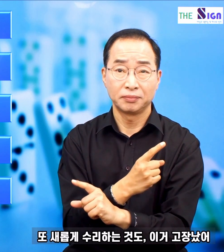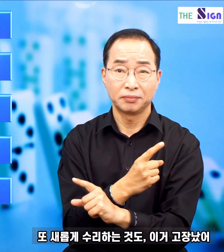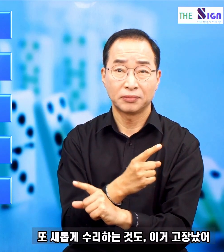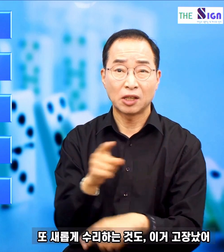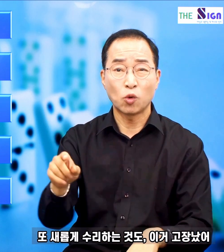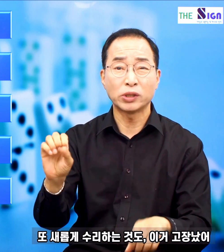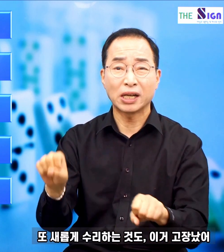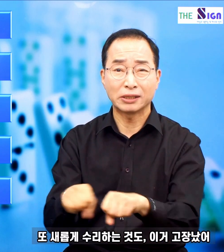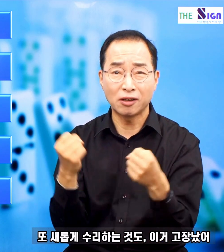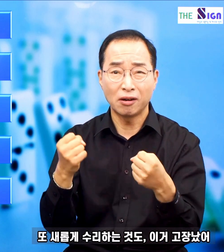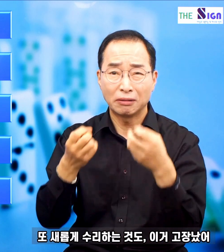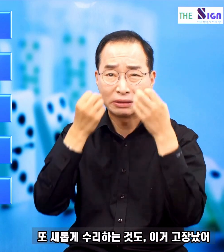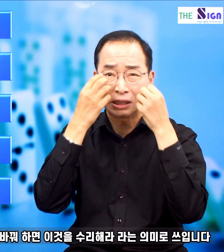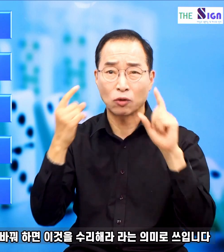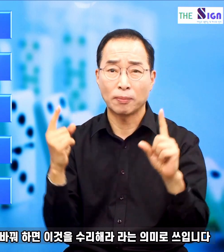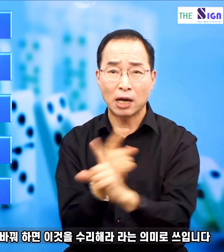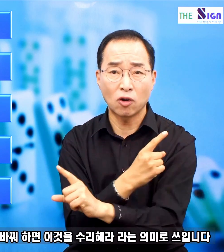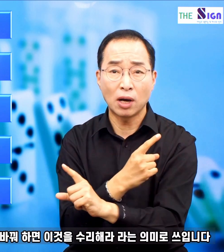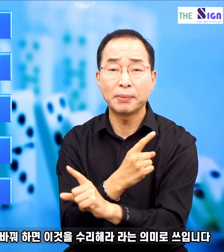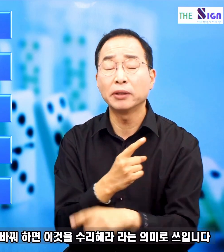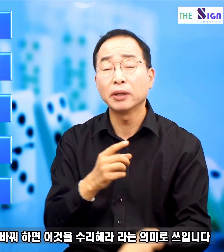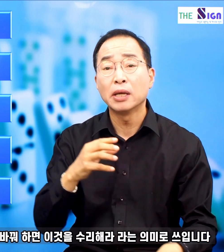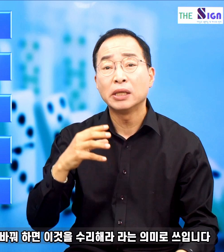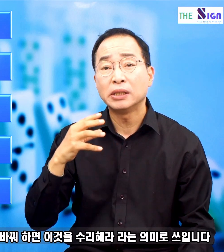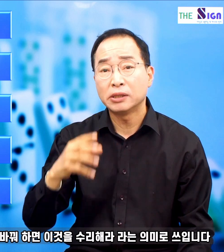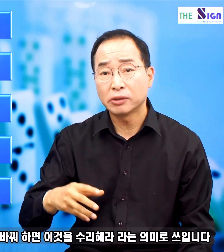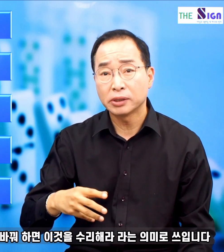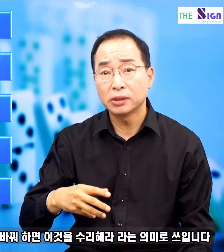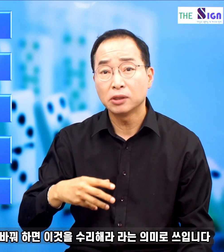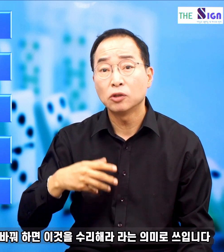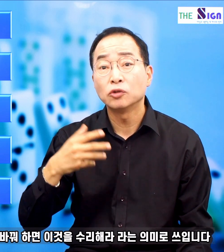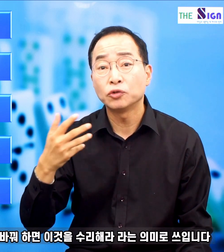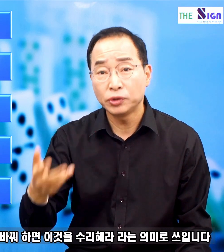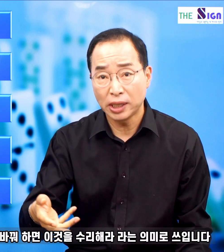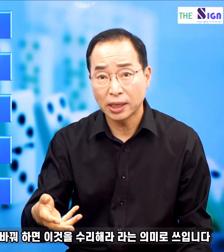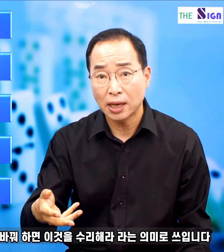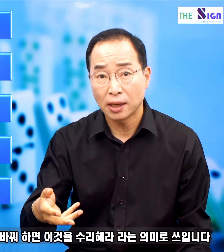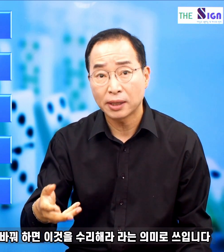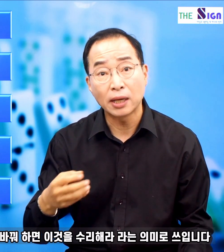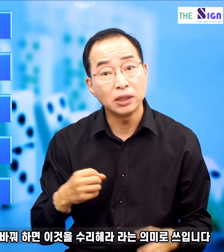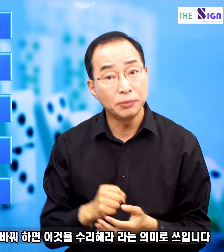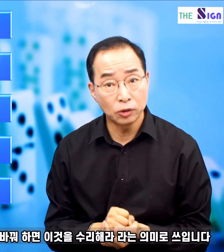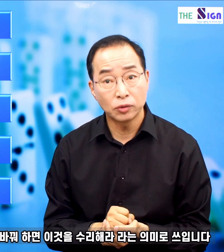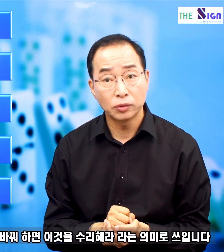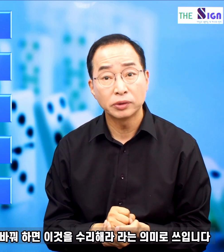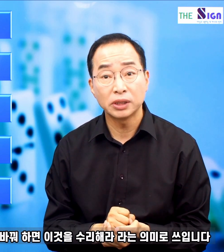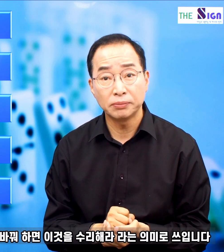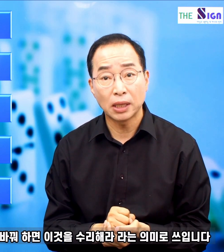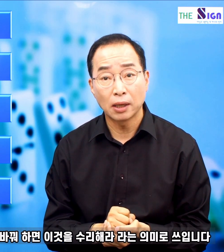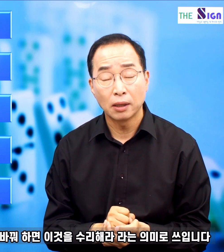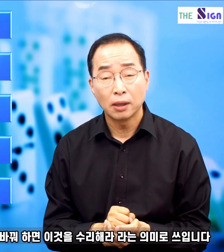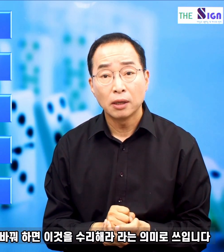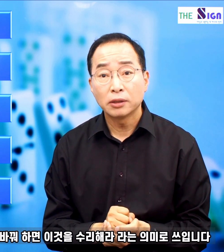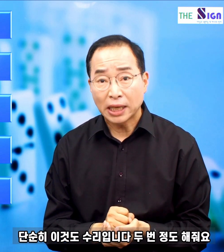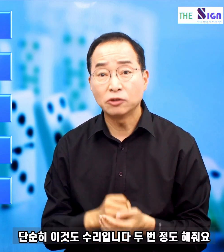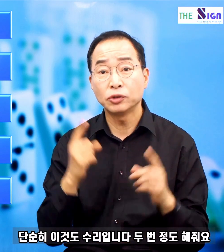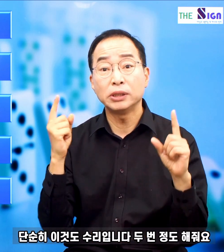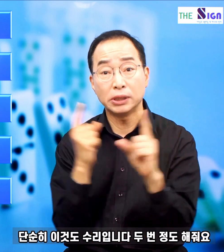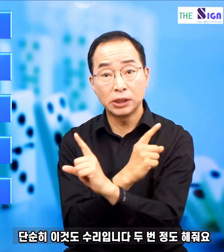자, 이거 고장났어. 새롭게 바꿔 하면 이것을 수리해라 라는 의미로 쓰입니다. 그 단순히